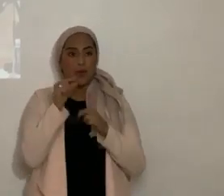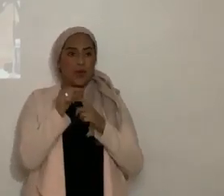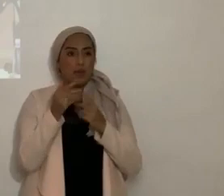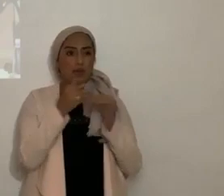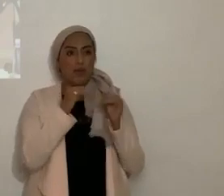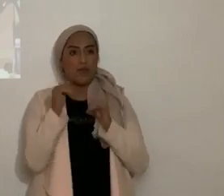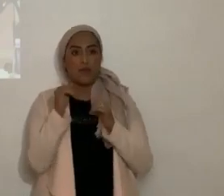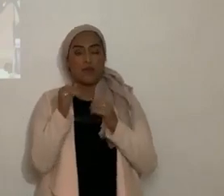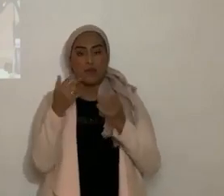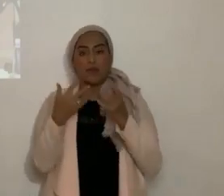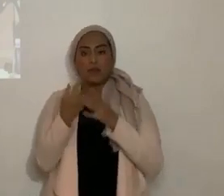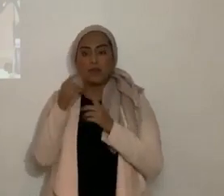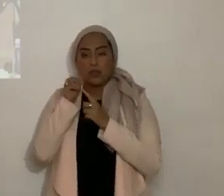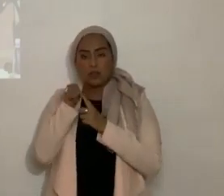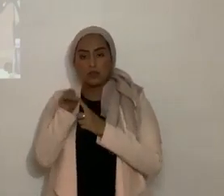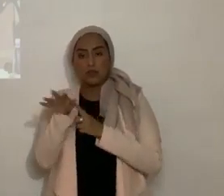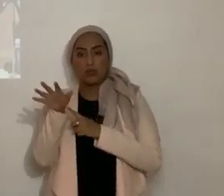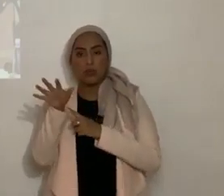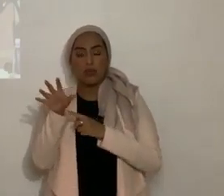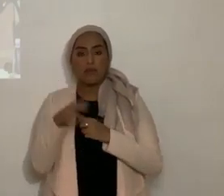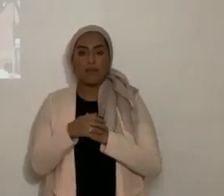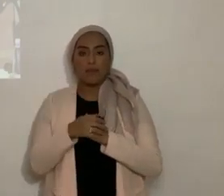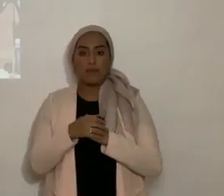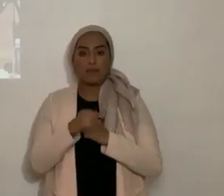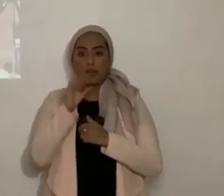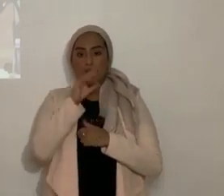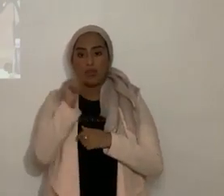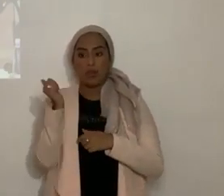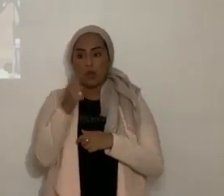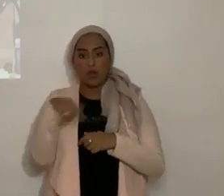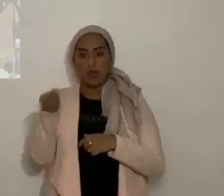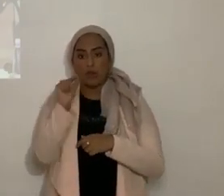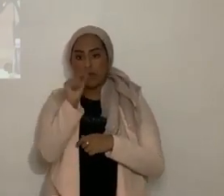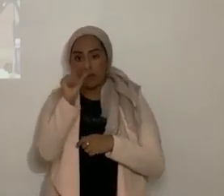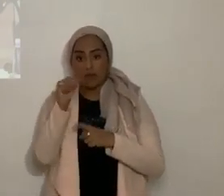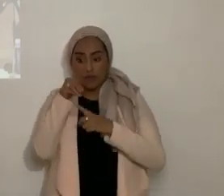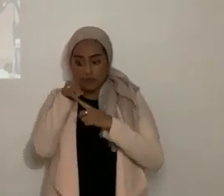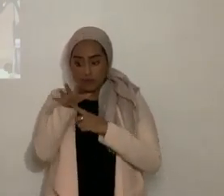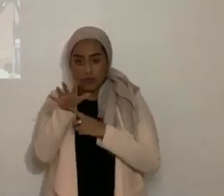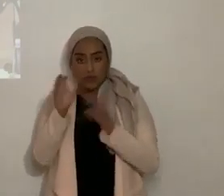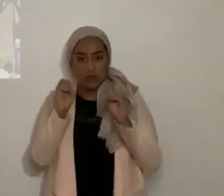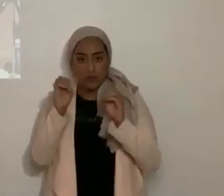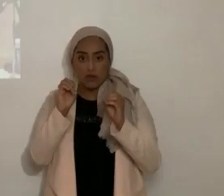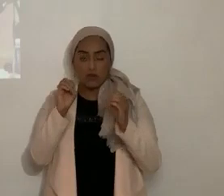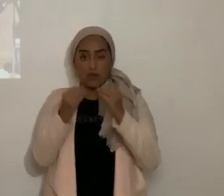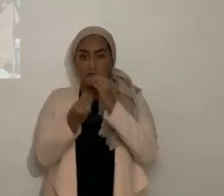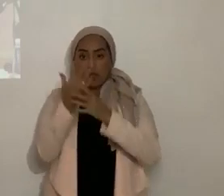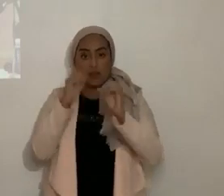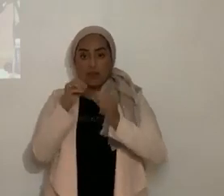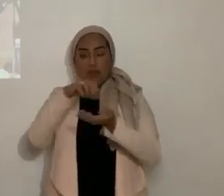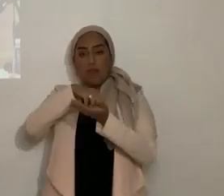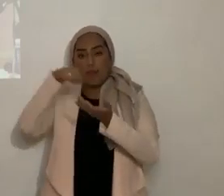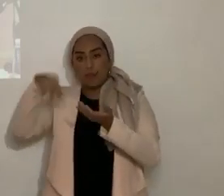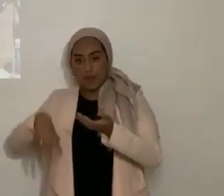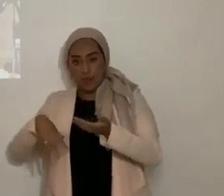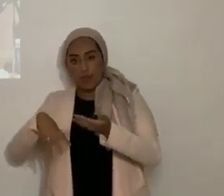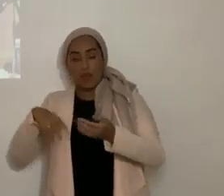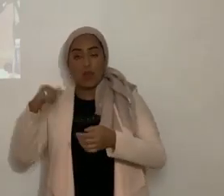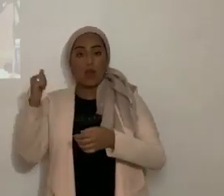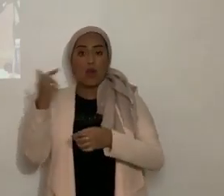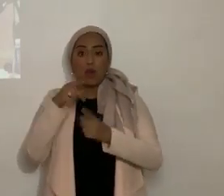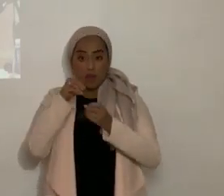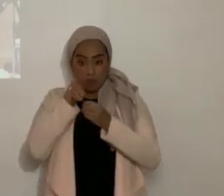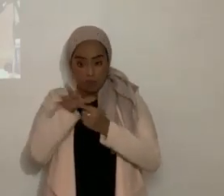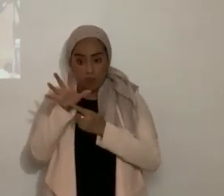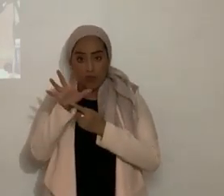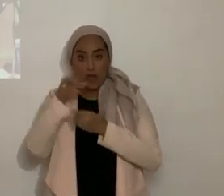como un pequeño brote. Esos brotes pequeños que no llevan fruto son quitados, ¿sí? Y todos los